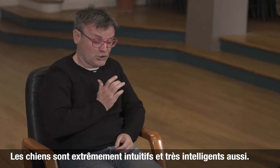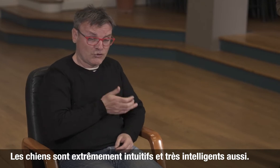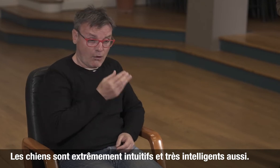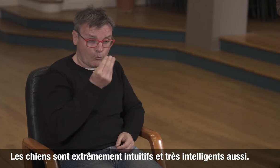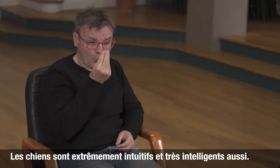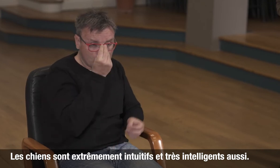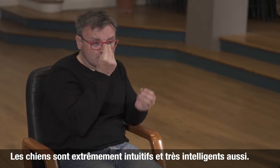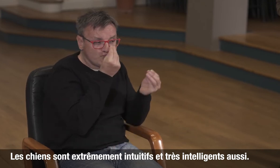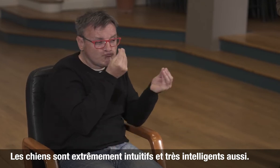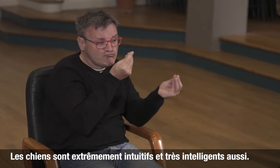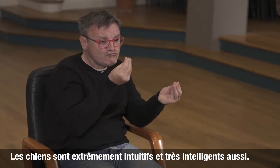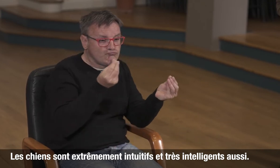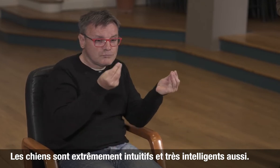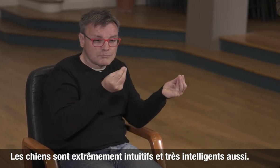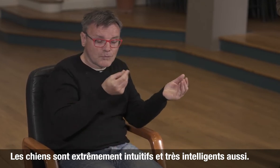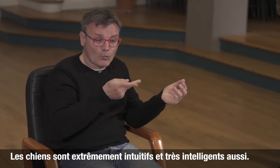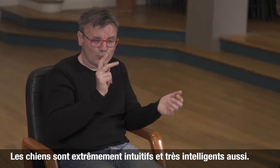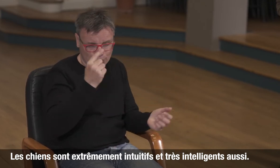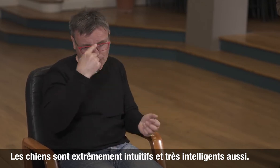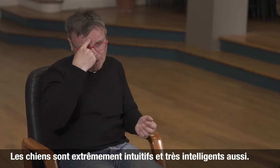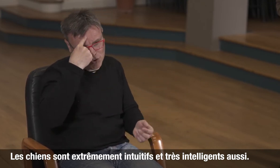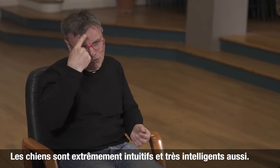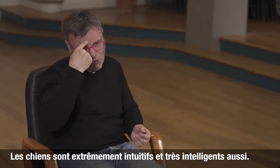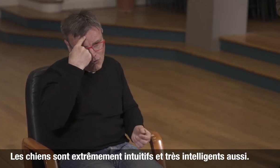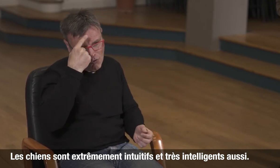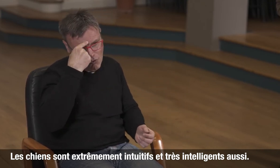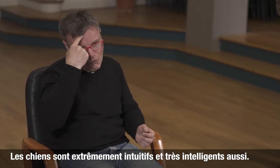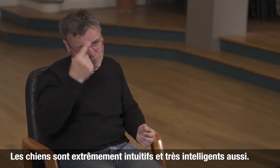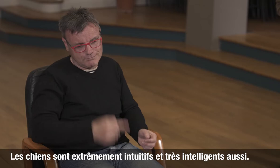Puis, les chiens sont extrêmement intuitifs et très intelligents aussi.